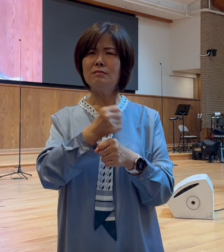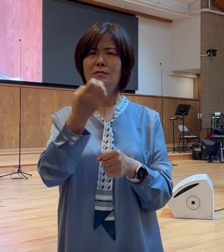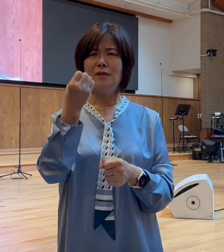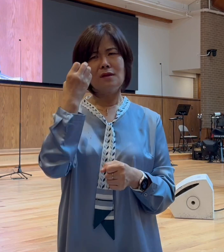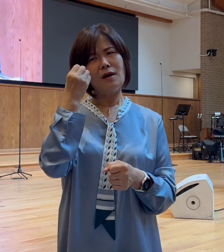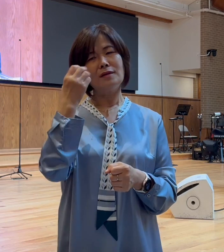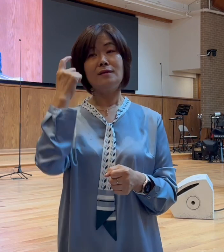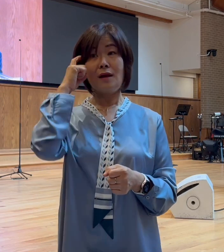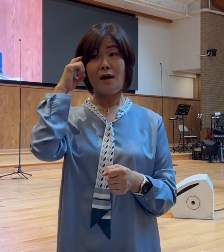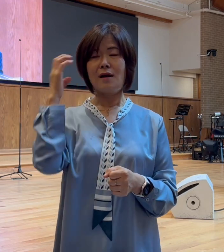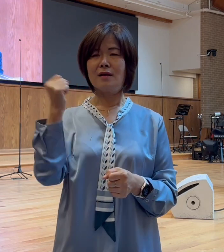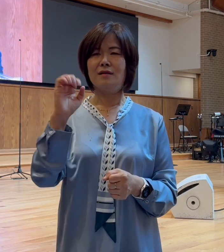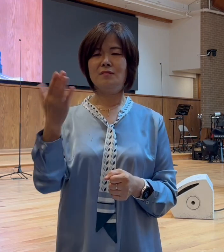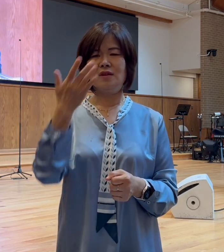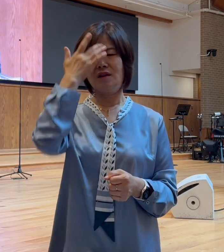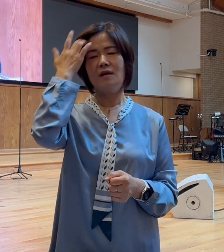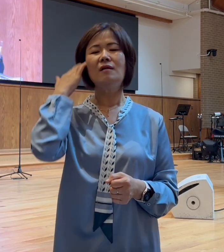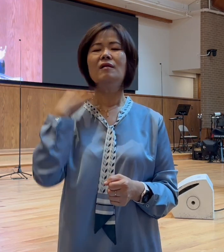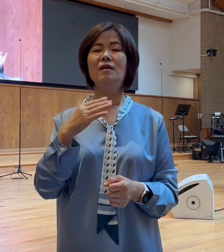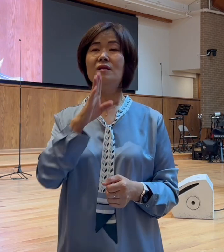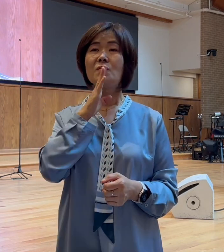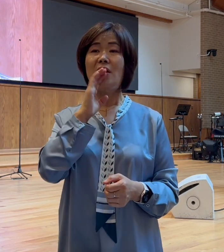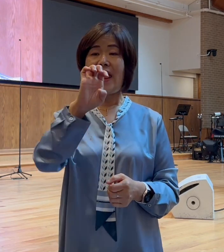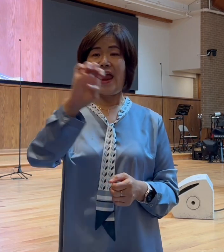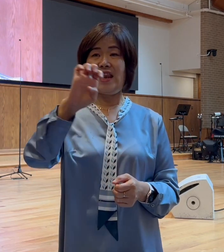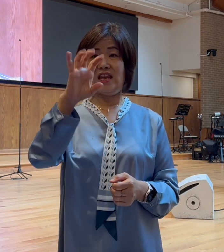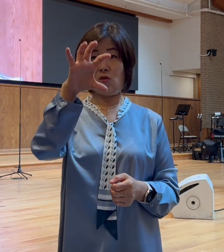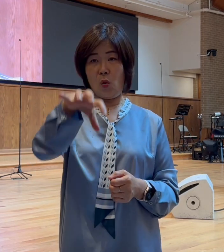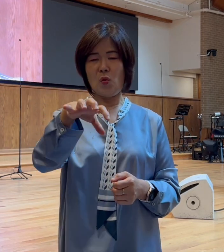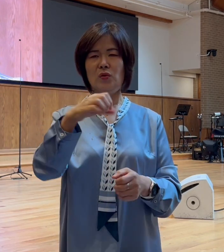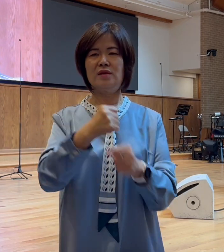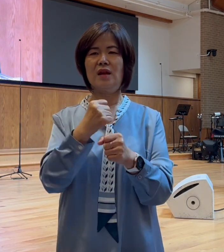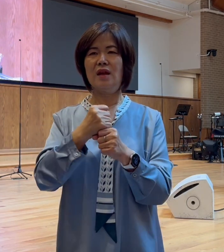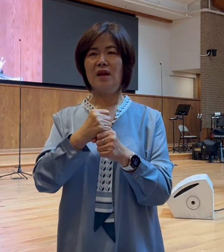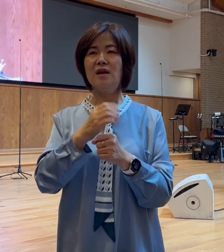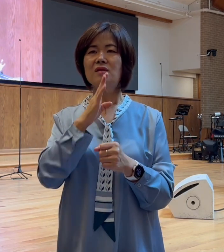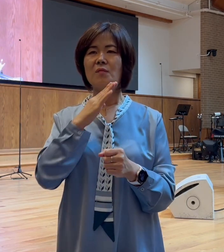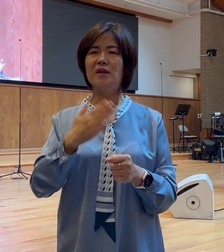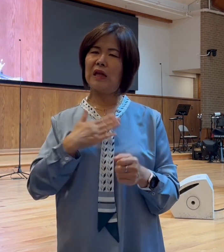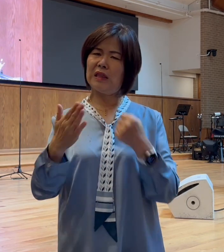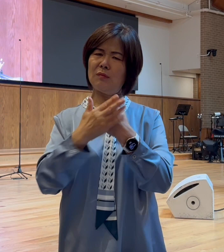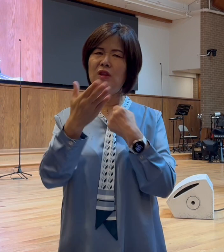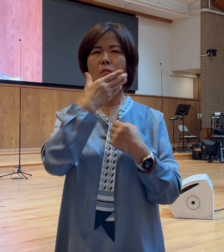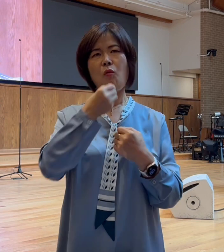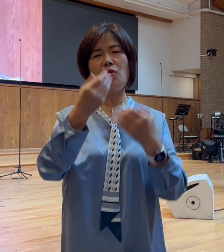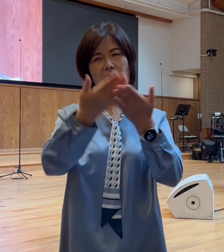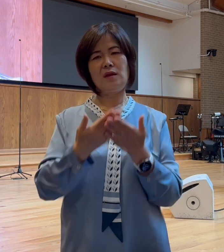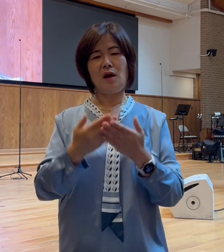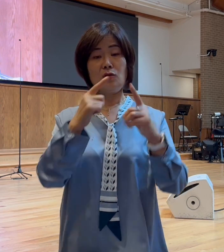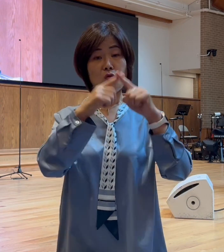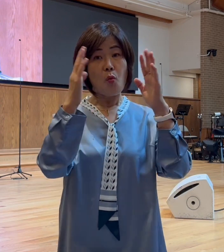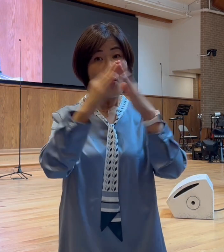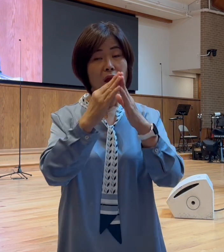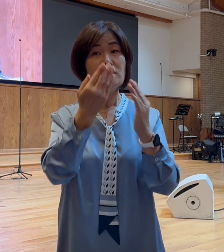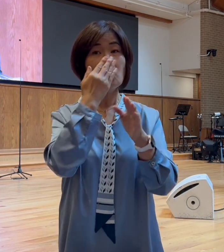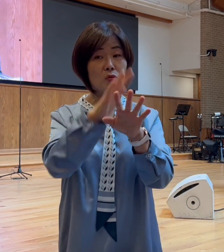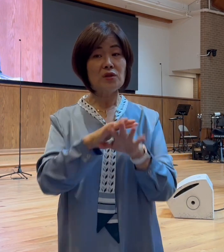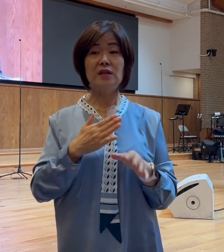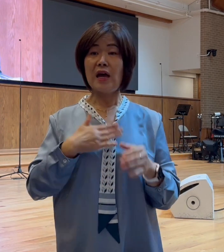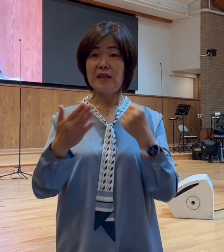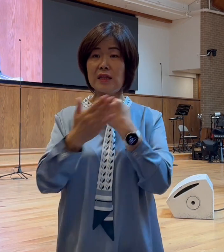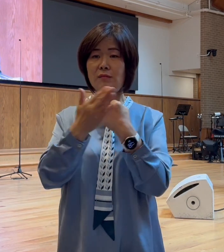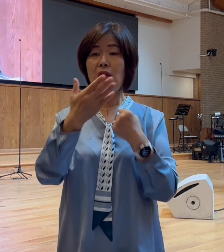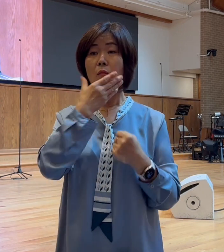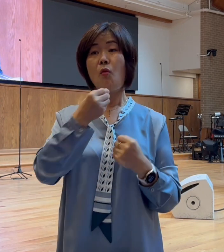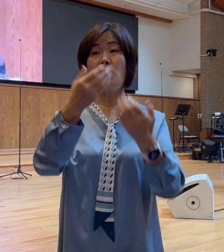않으십니까? 예를 들어서 엘리콧 시티가 나를 통해 복을 받는다, 교회 성도들이 나를 통해